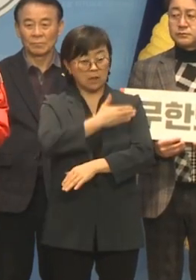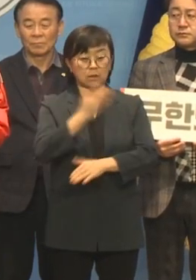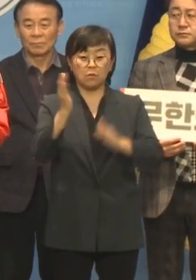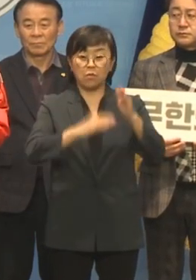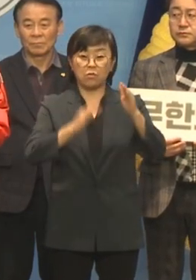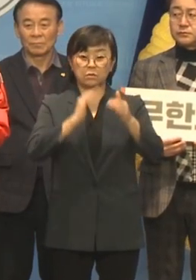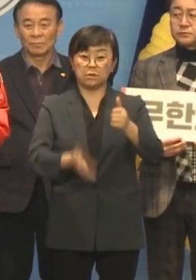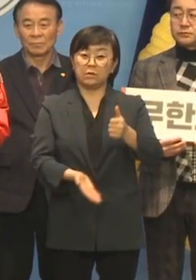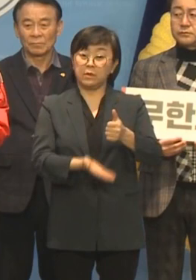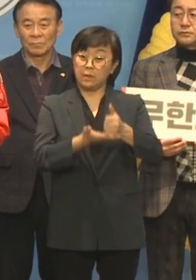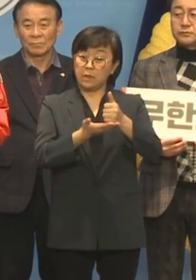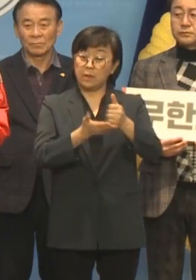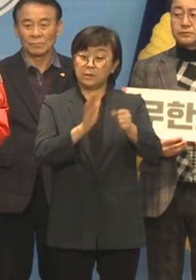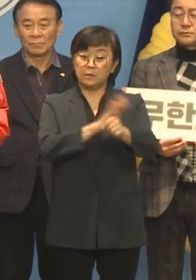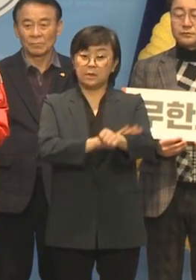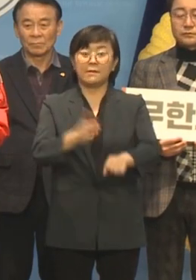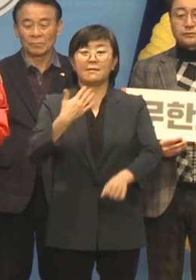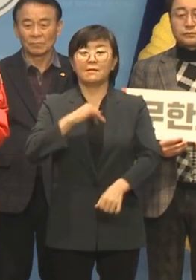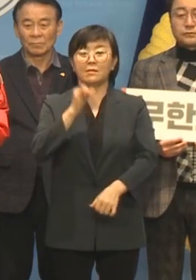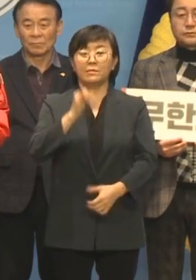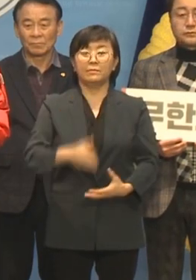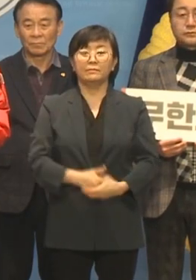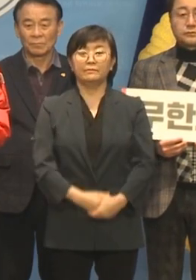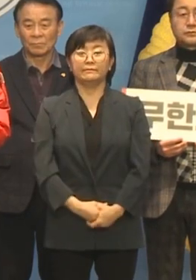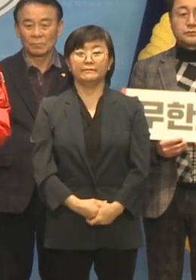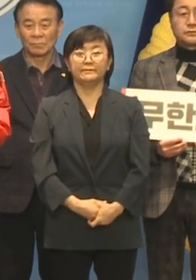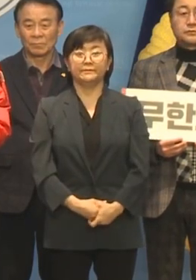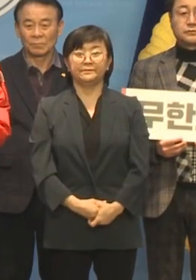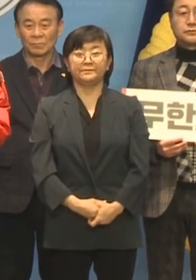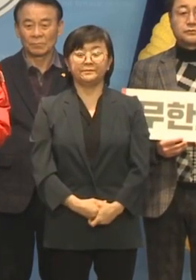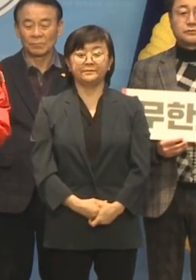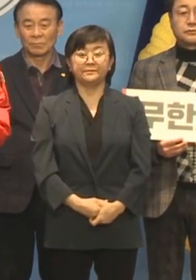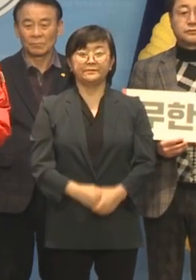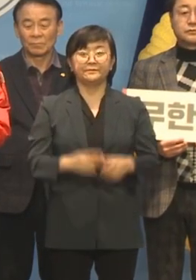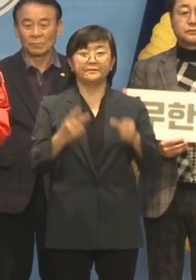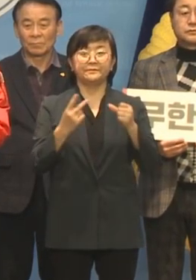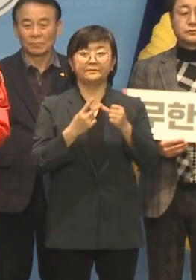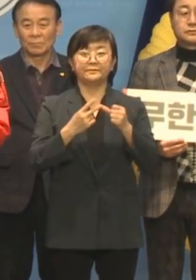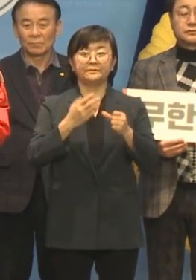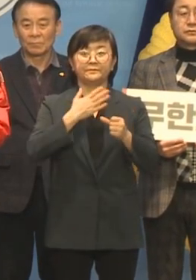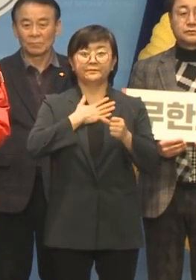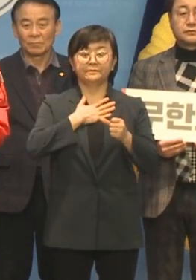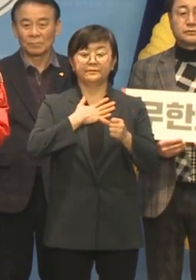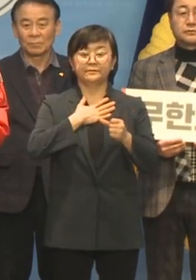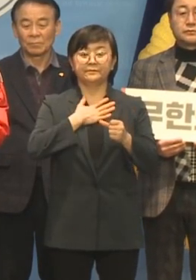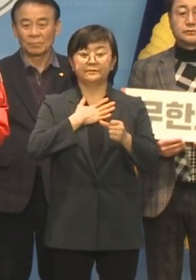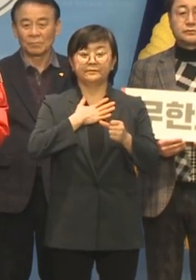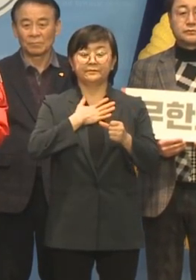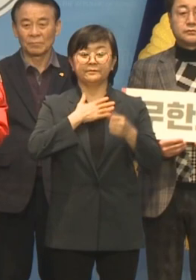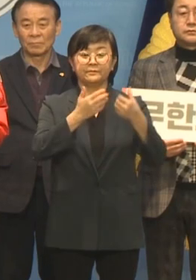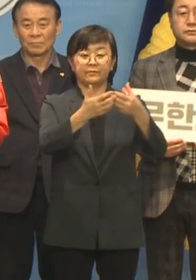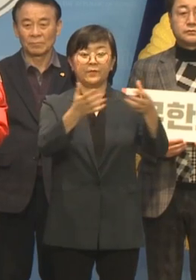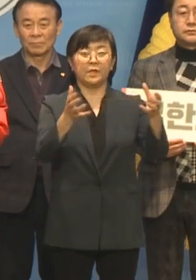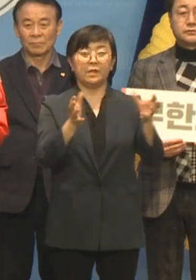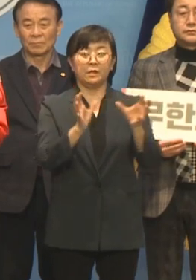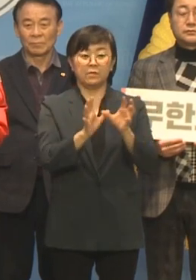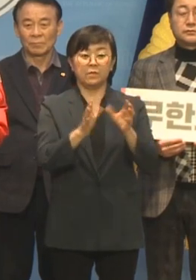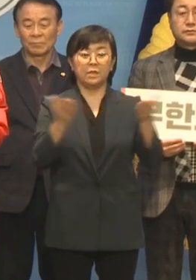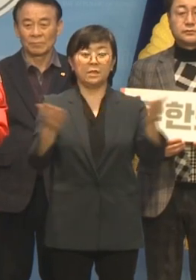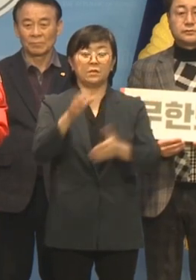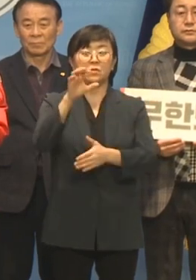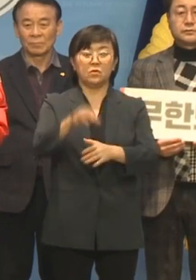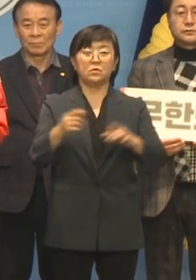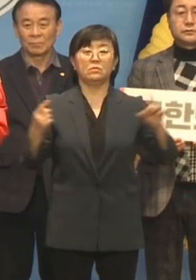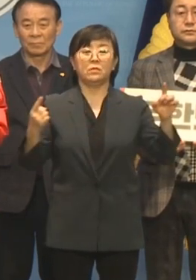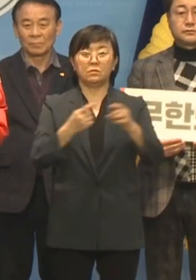공천을 했는지 잘 알고 계십니다. 둘째, 저는 당협을 일하는 플랫폼으로